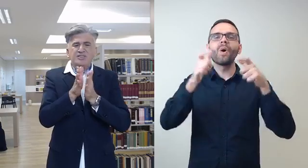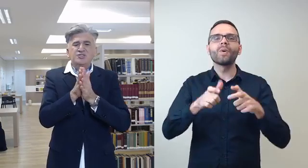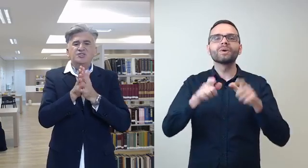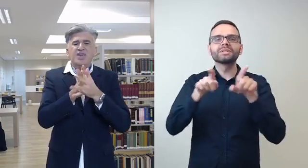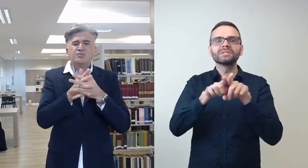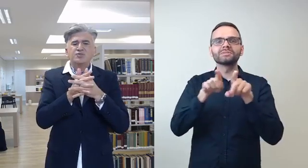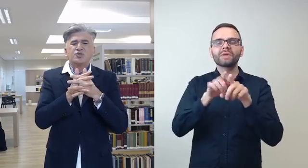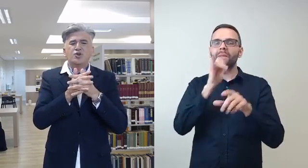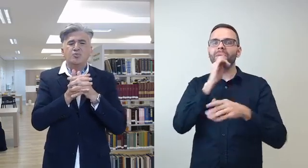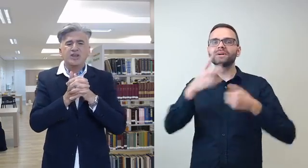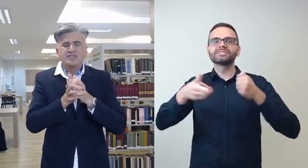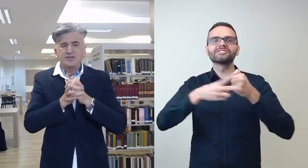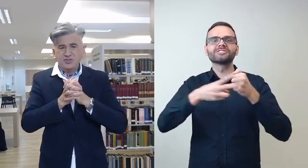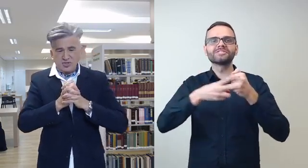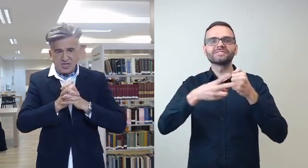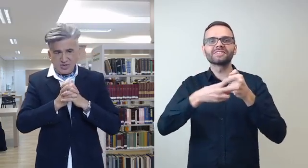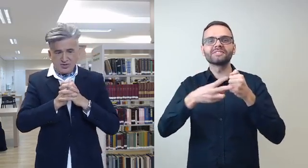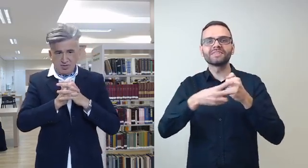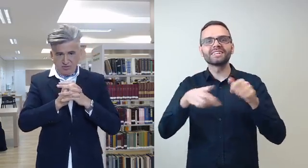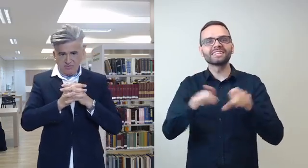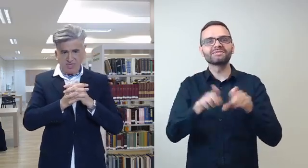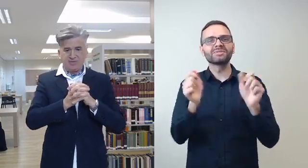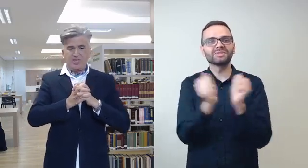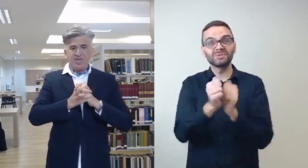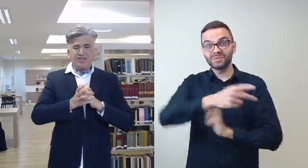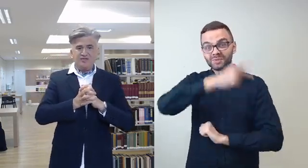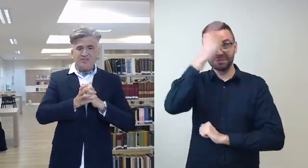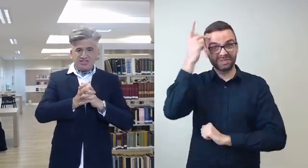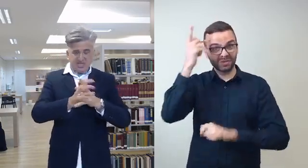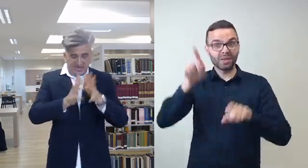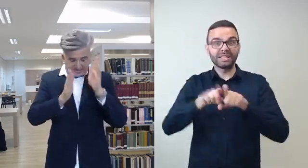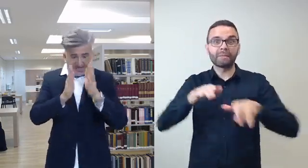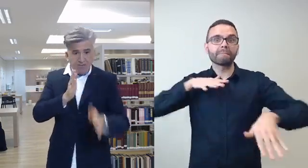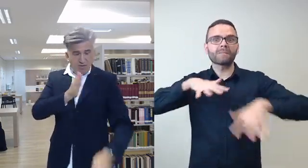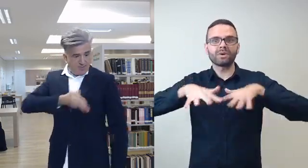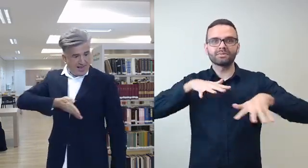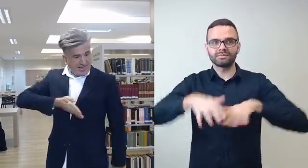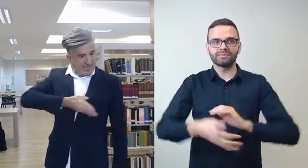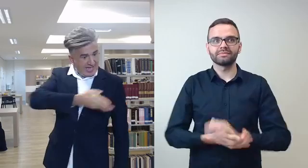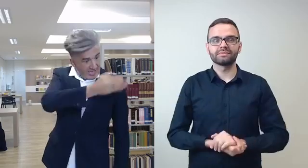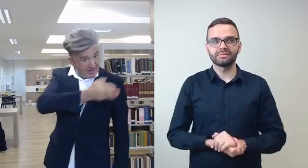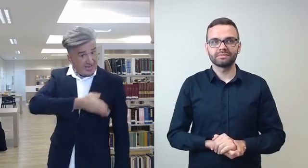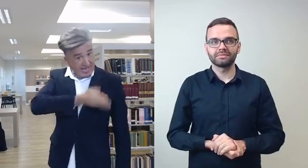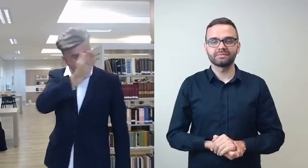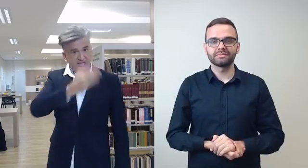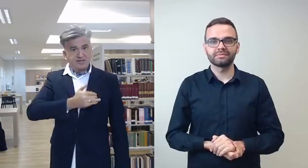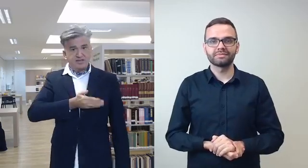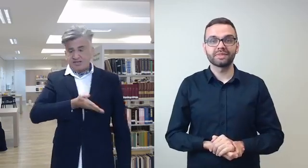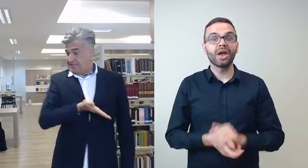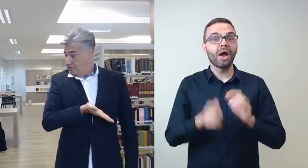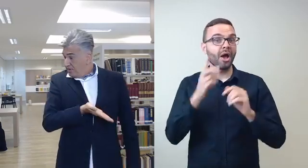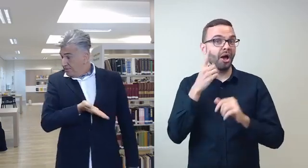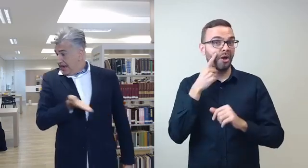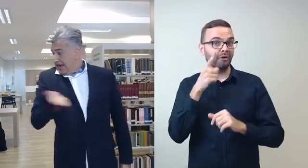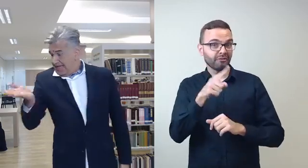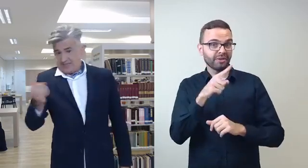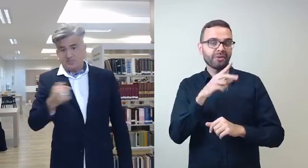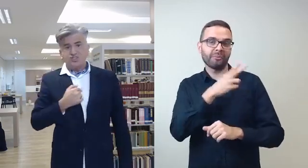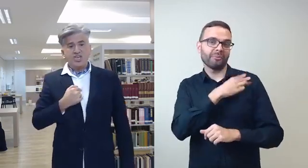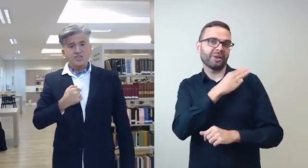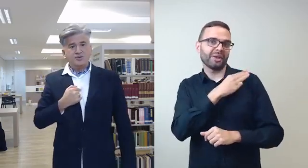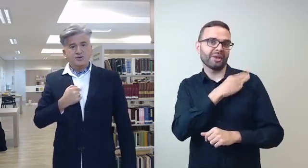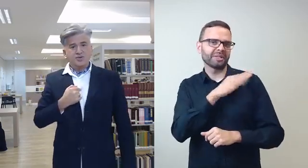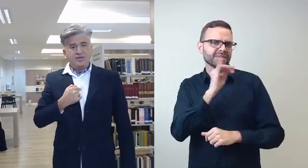principalmente nos verbos com incorporação de sujeito e movimento. Então veja, se a mão é para cá, é para cá. Se a mão é para lá, é